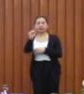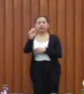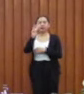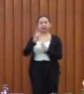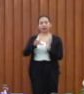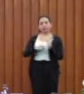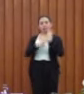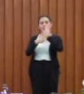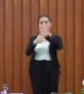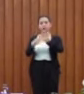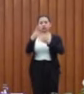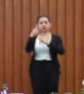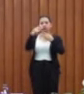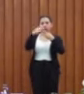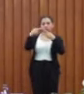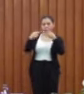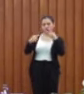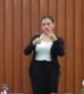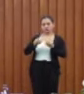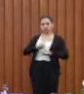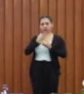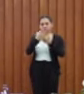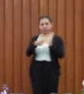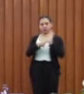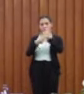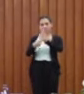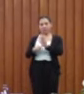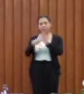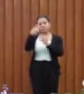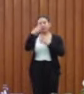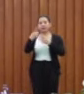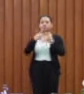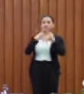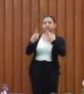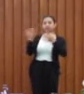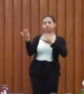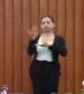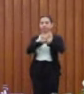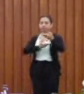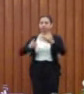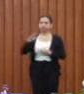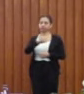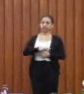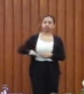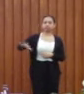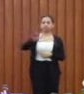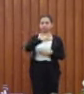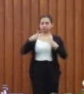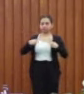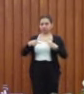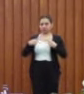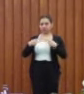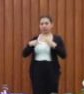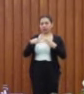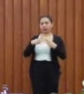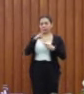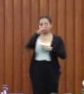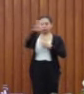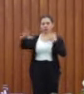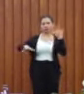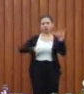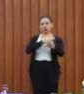importantes y que contribuyen al debate público sobre estos temas. Nos presenta el informe Violencia Extrema contra